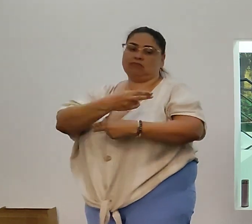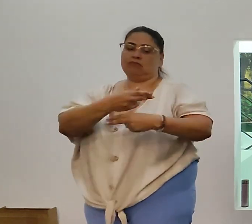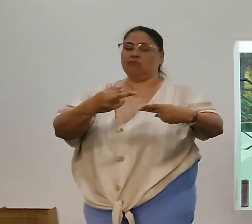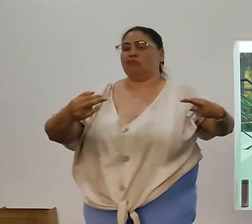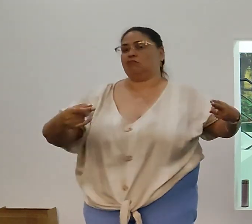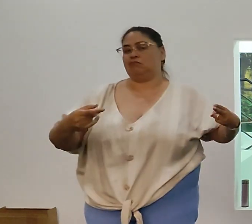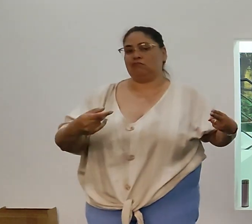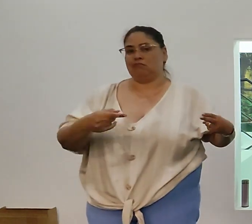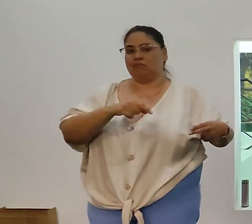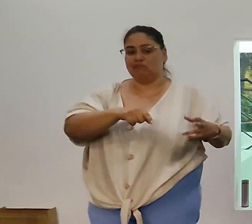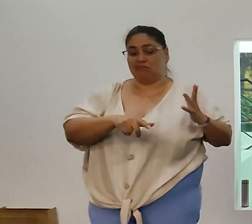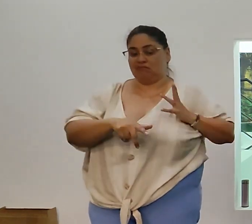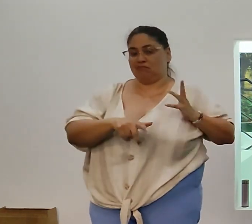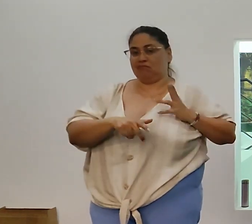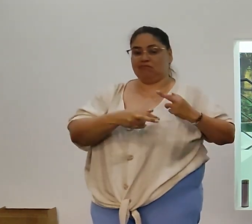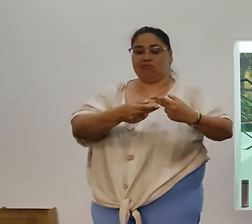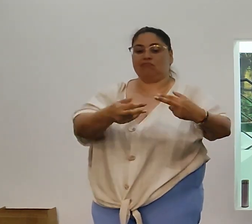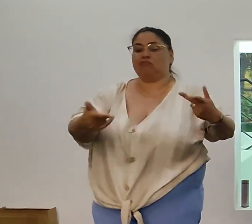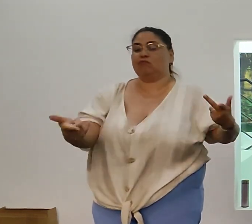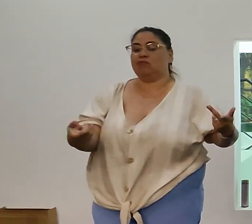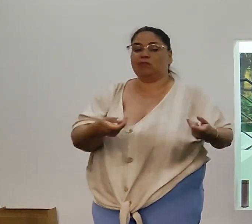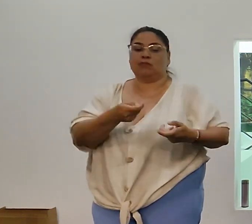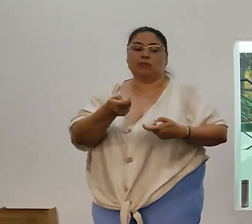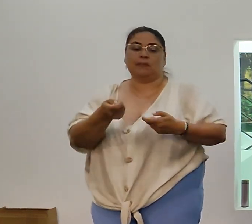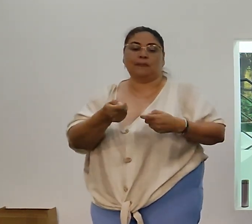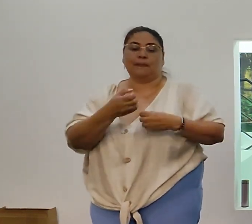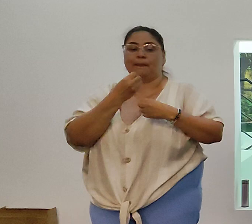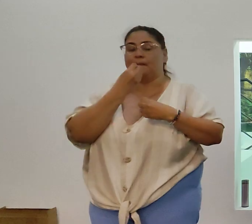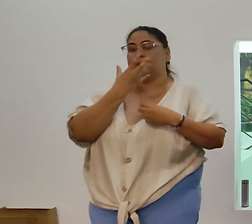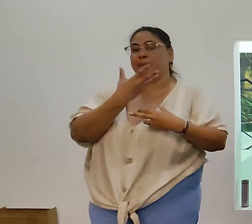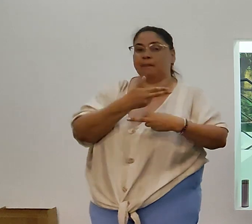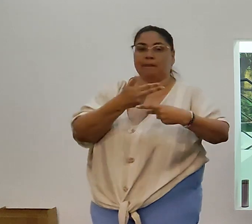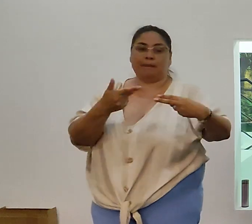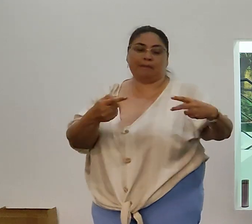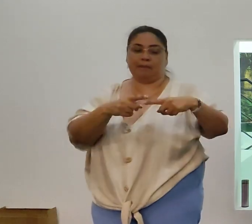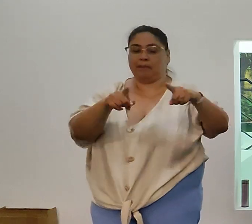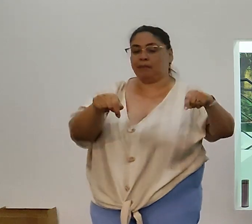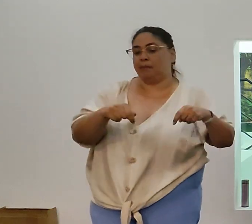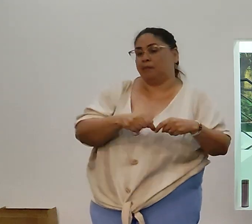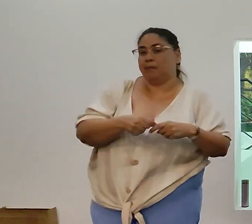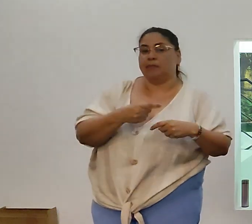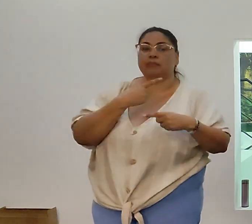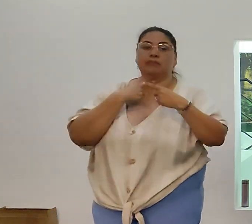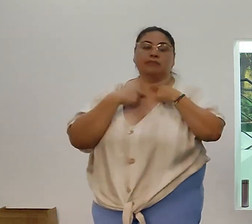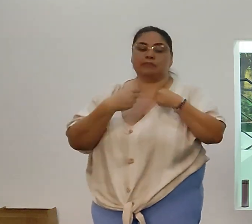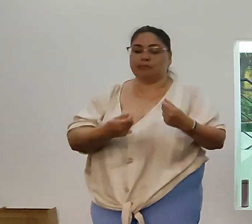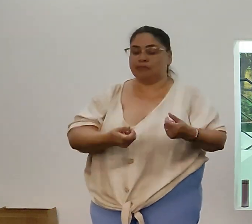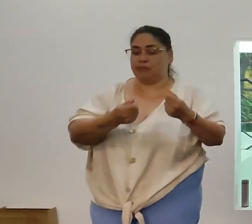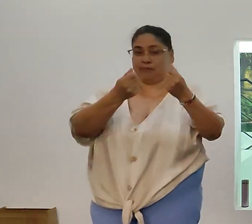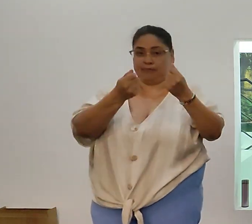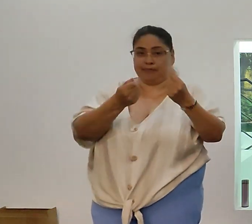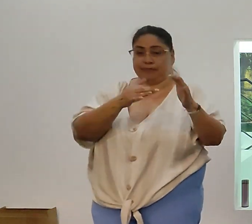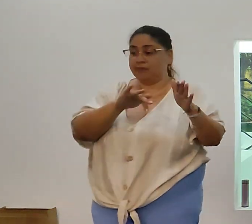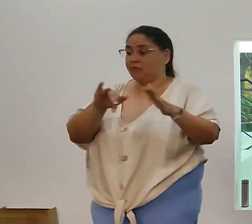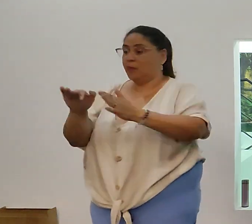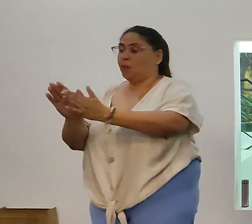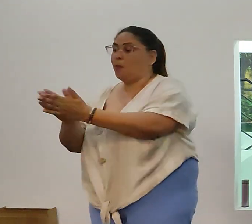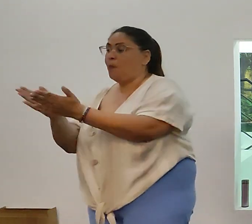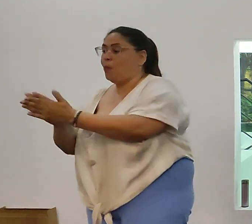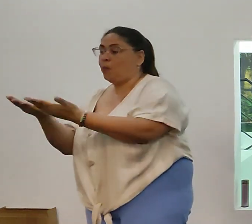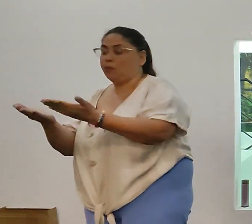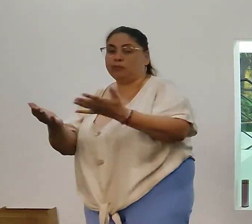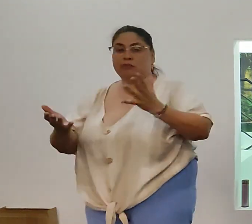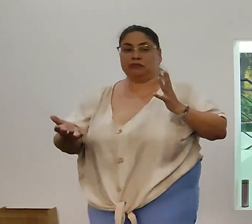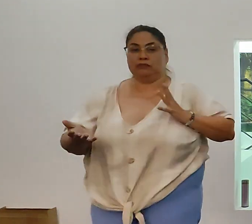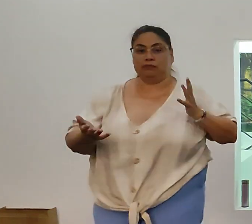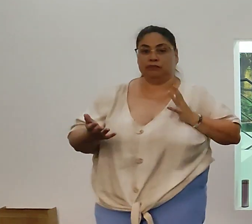coisas. Então Lázaro não foi para o céu por ser pobre. Pobreza não salva ninguém, riqueza não salva ninguém e nem manda ninguém